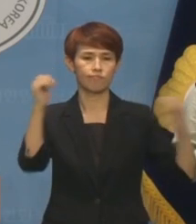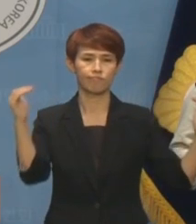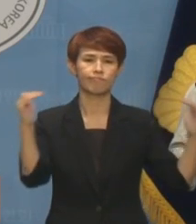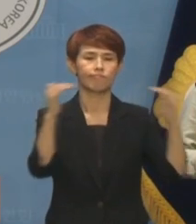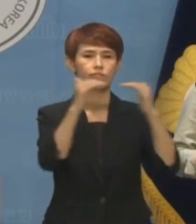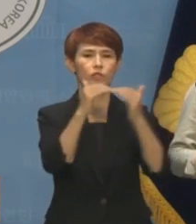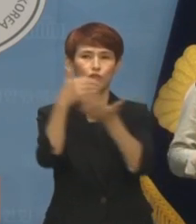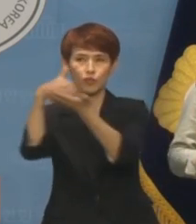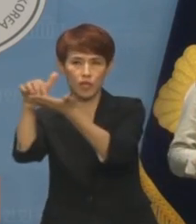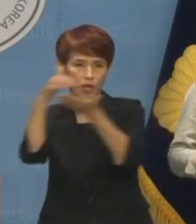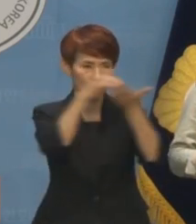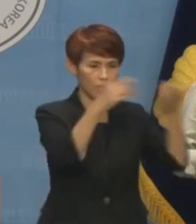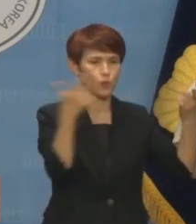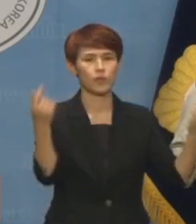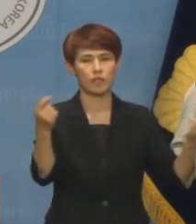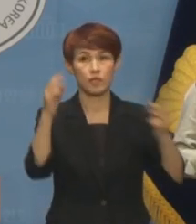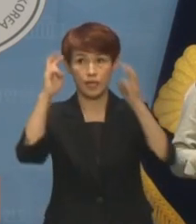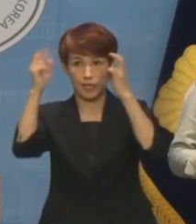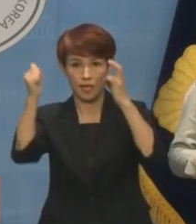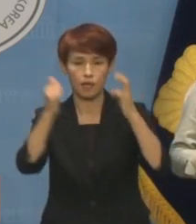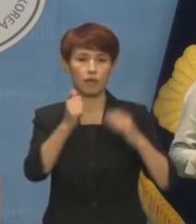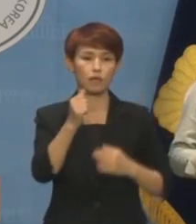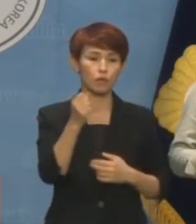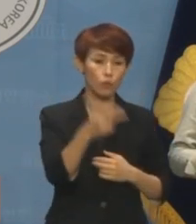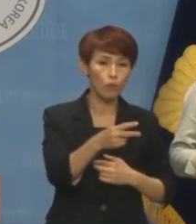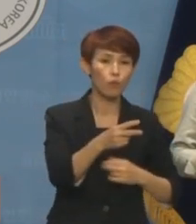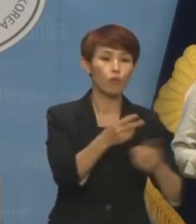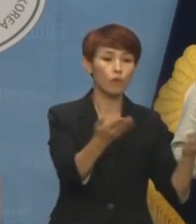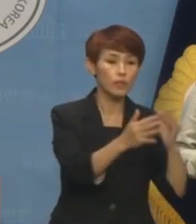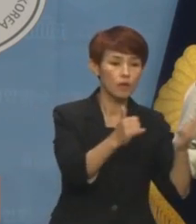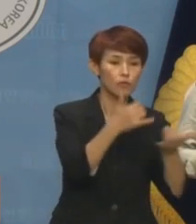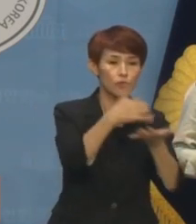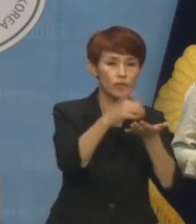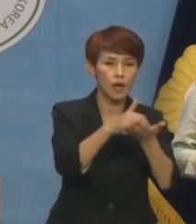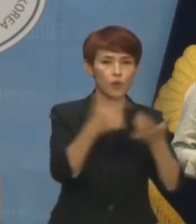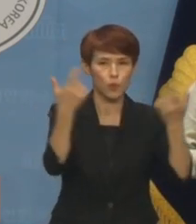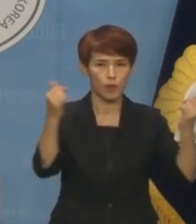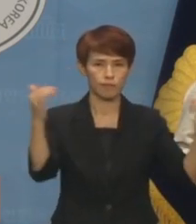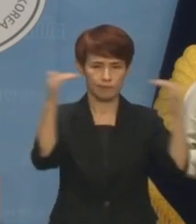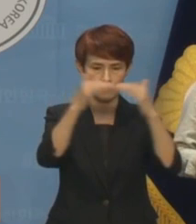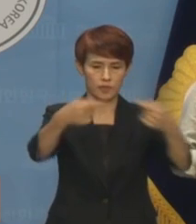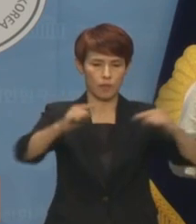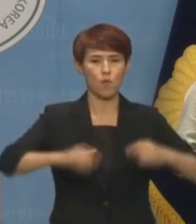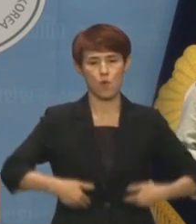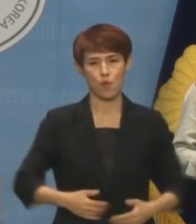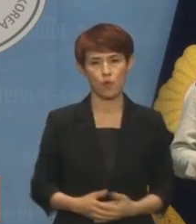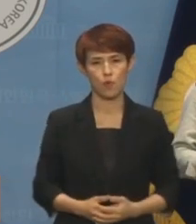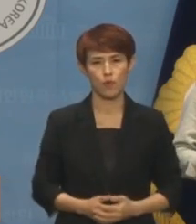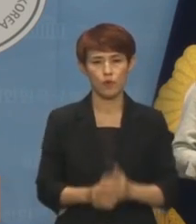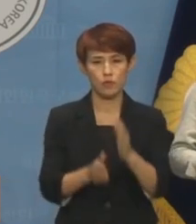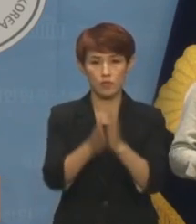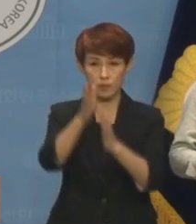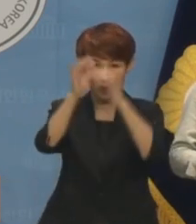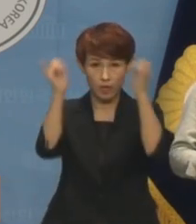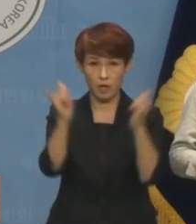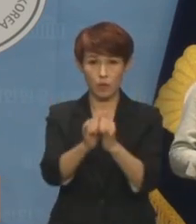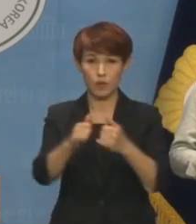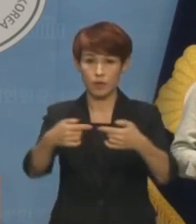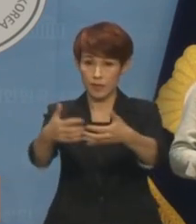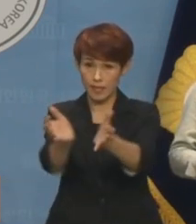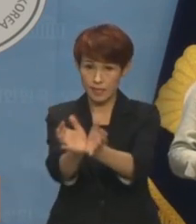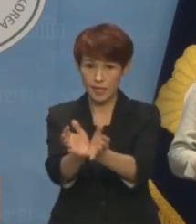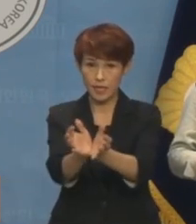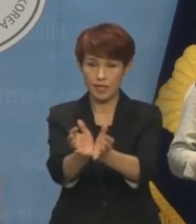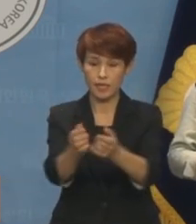동수로 참여시켜야 합니다. 둘째, 노동자, 사업주, 시민사회 단체 등 이해